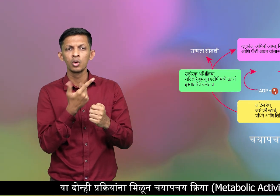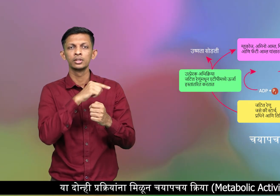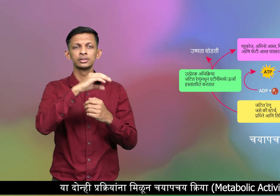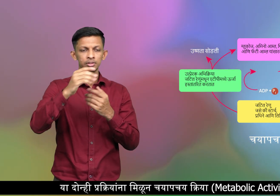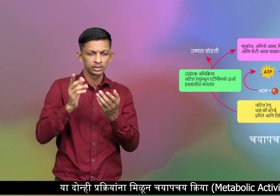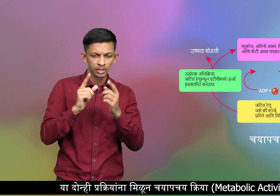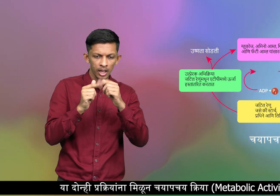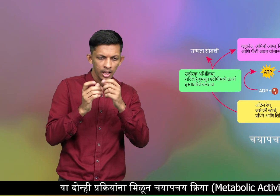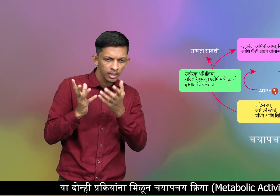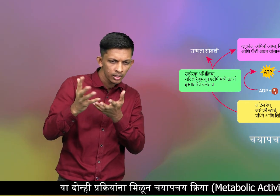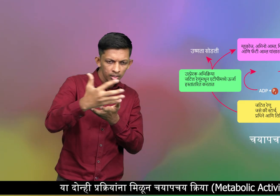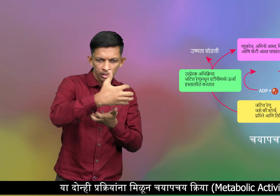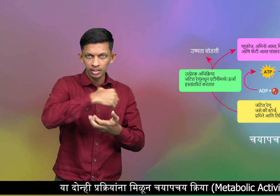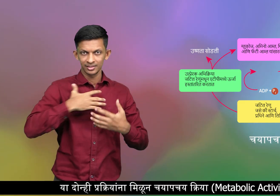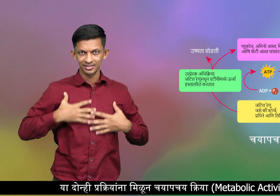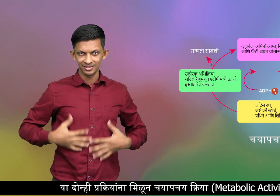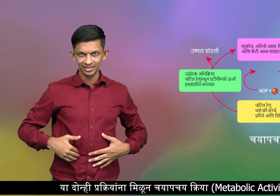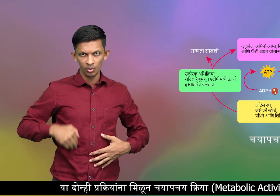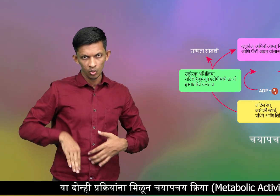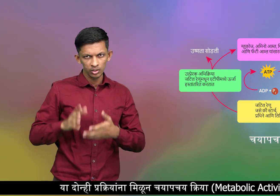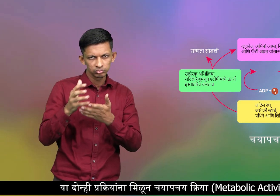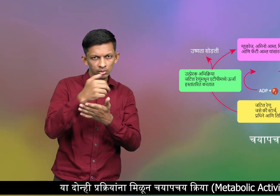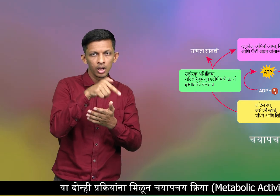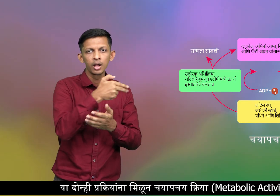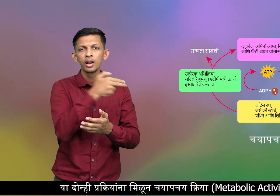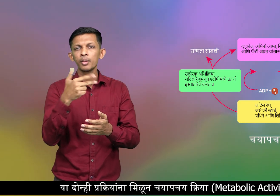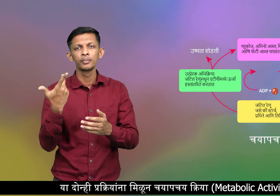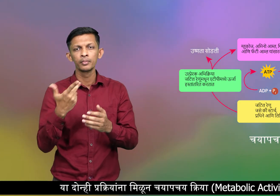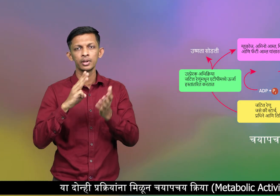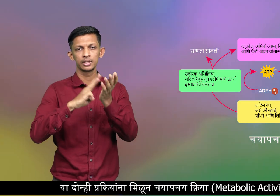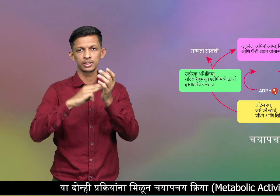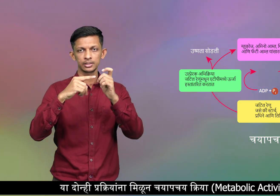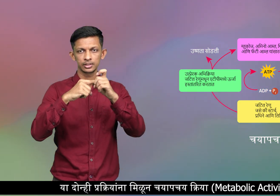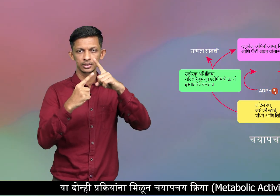या दोन्ही प्रक्रियांना मिळून चयापचय क्रिया, मेटाबॉलिक ॲक्टिव्हिटीज म्हणतात.